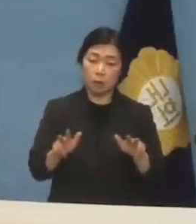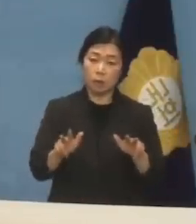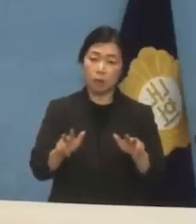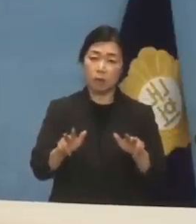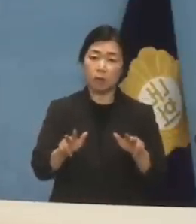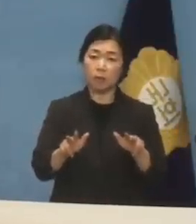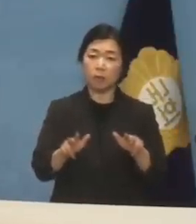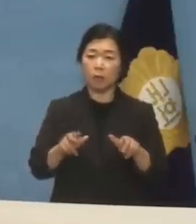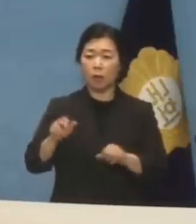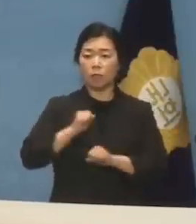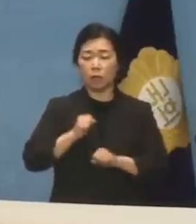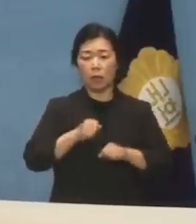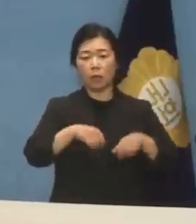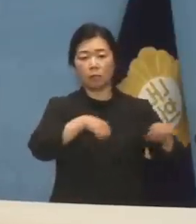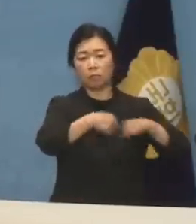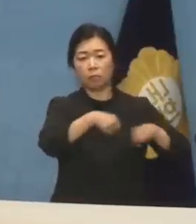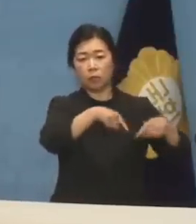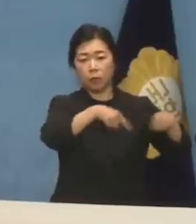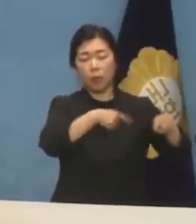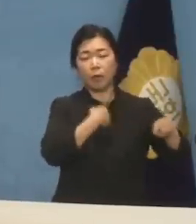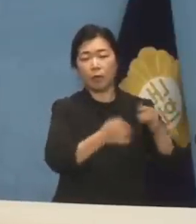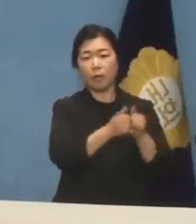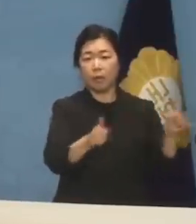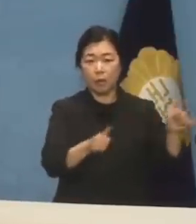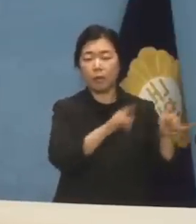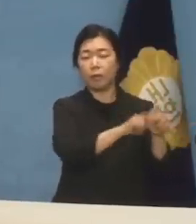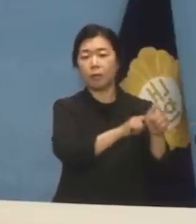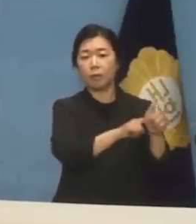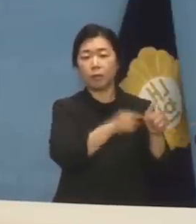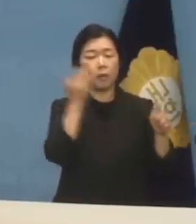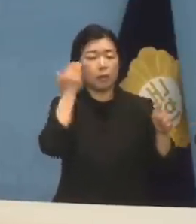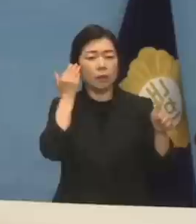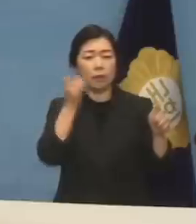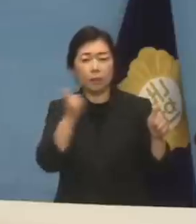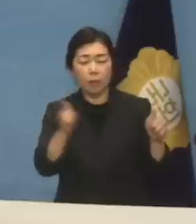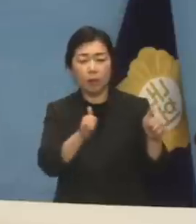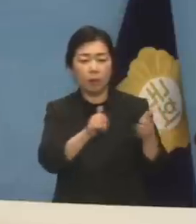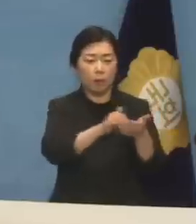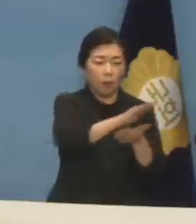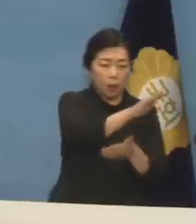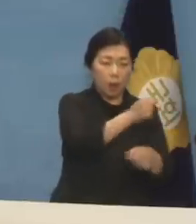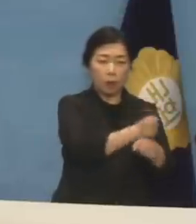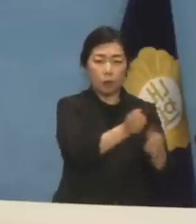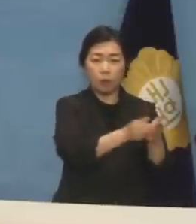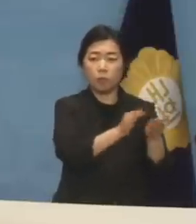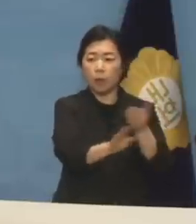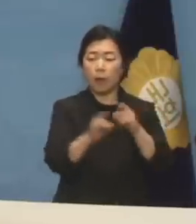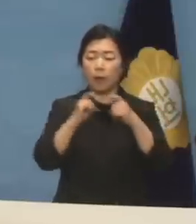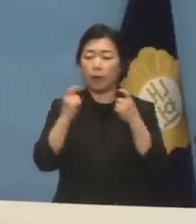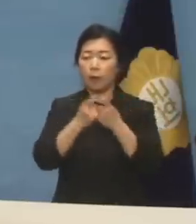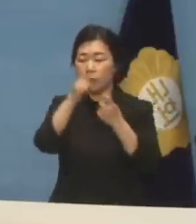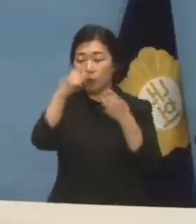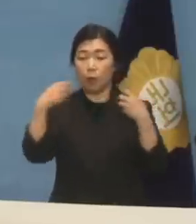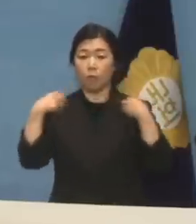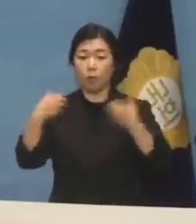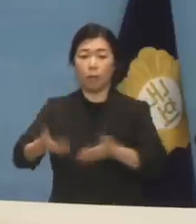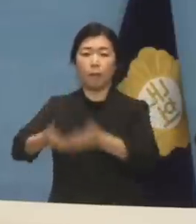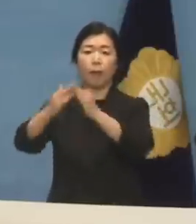최소한 군사 독재 정권을 우리 국민들이 뜻 있는 지식인들, 언론인들이 나서 몰아낸 다음에 민간 정부가